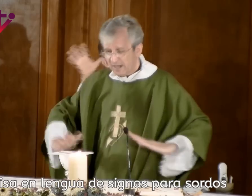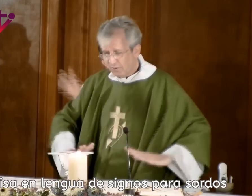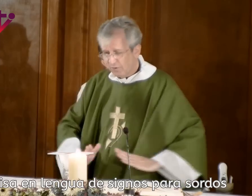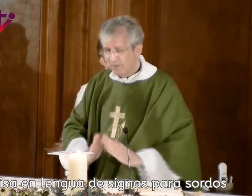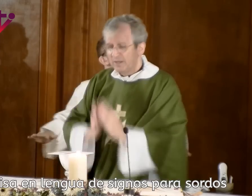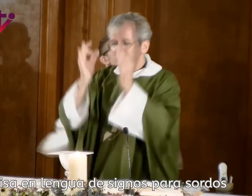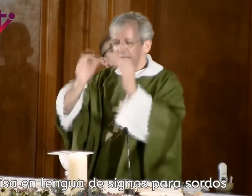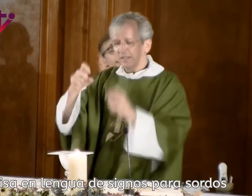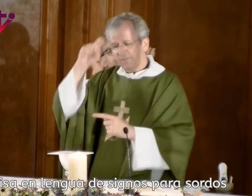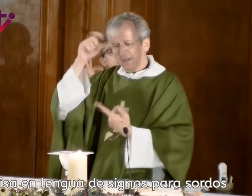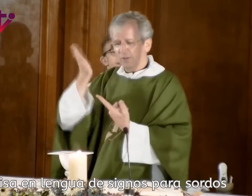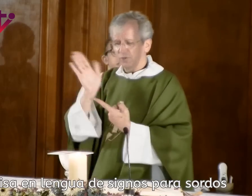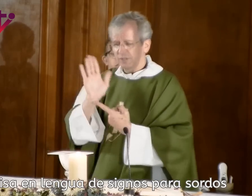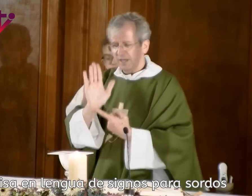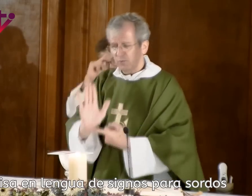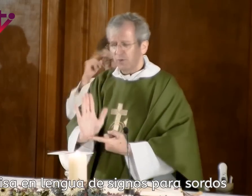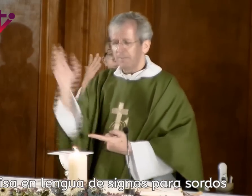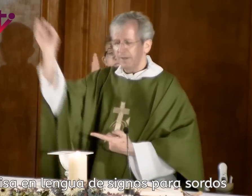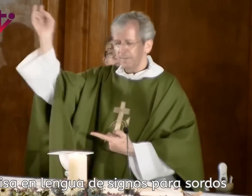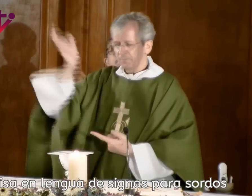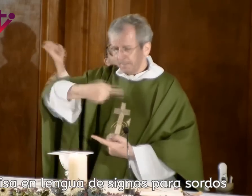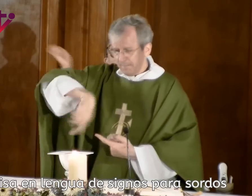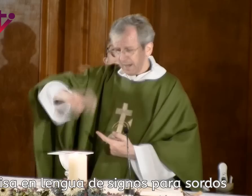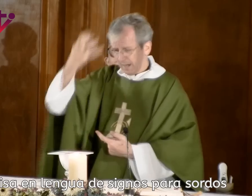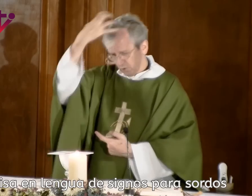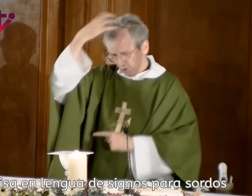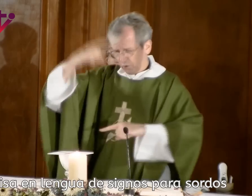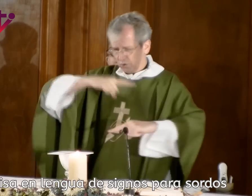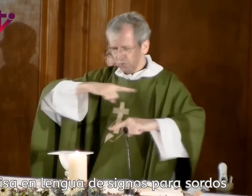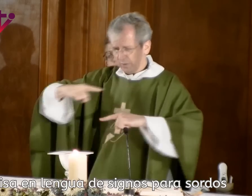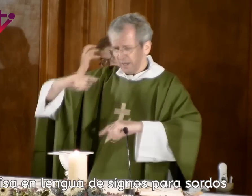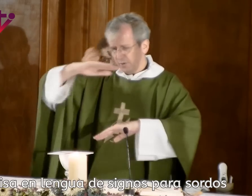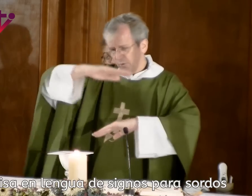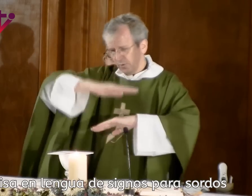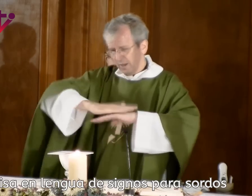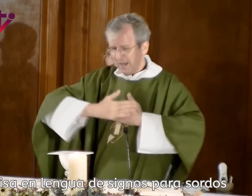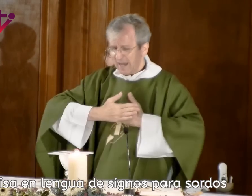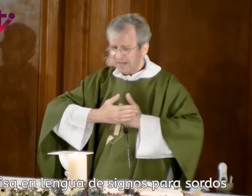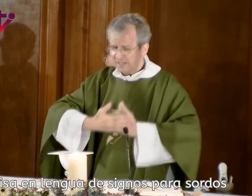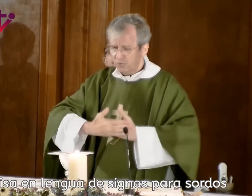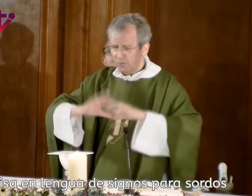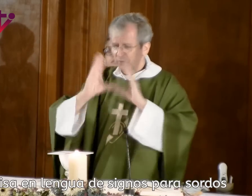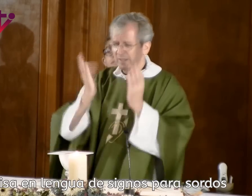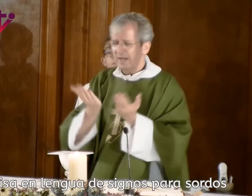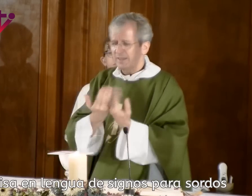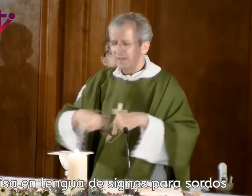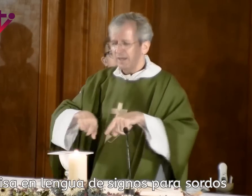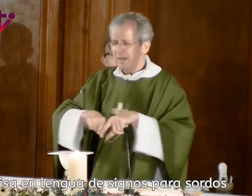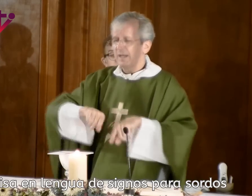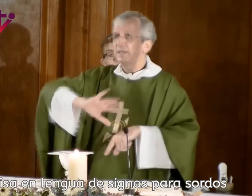cielo, santificado sea tu nombre, venga a nosotros tu reino, hágase tu voluntad en la